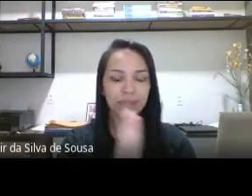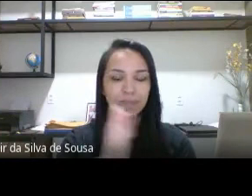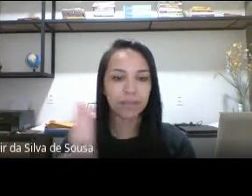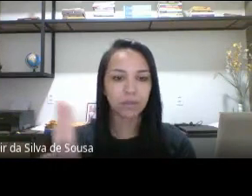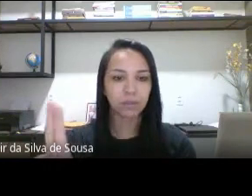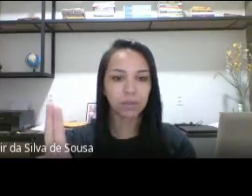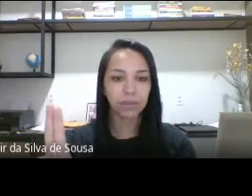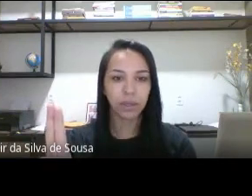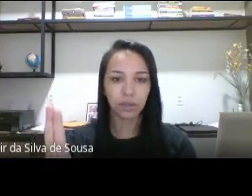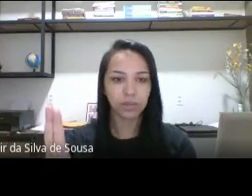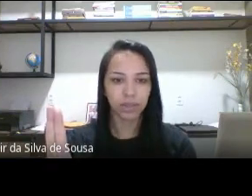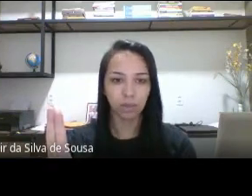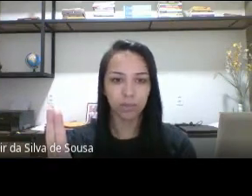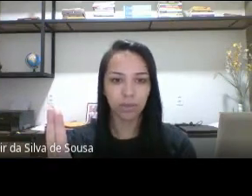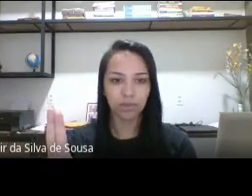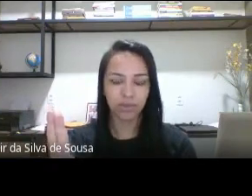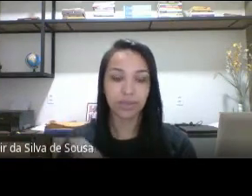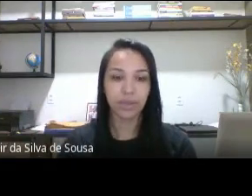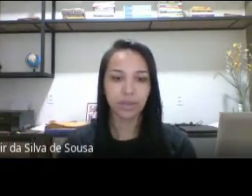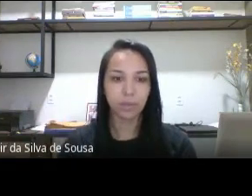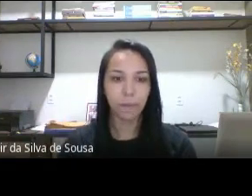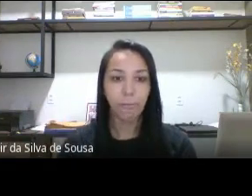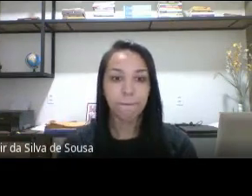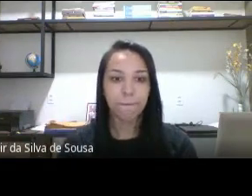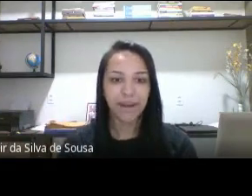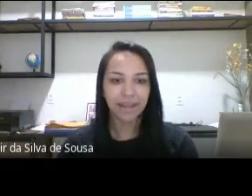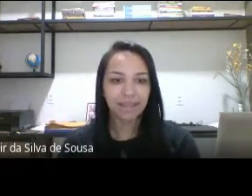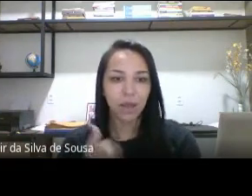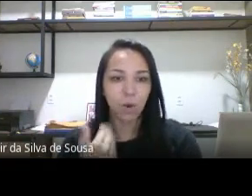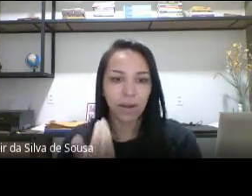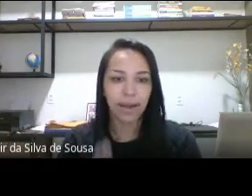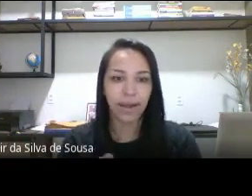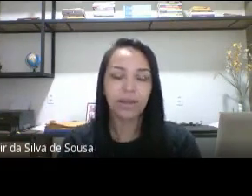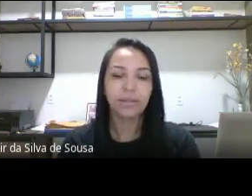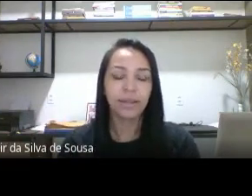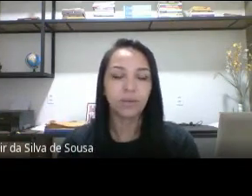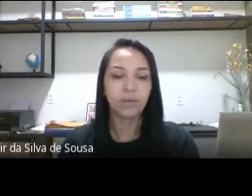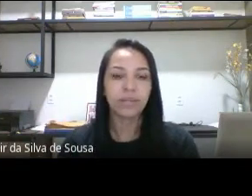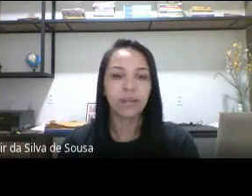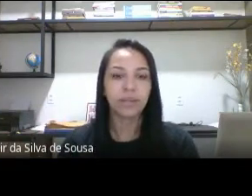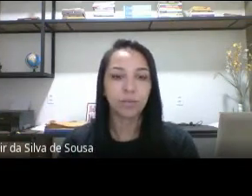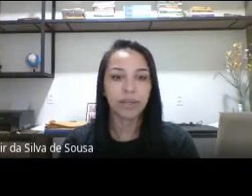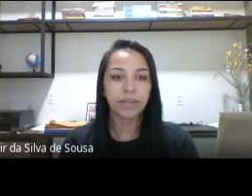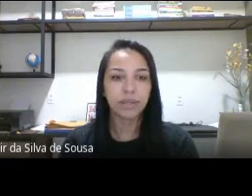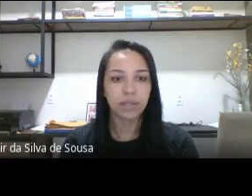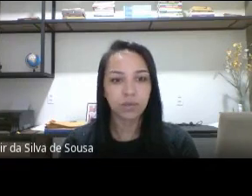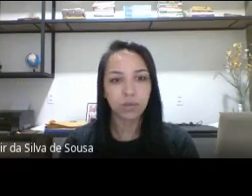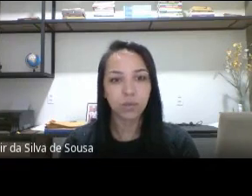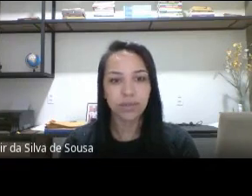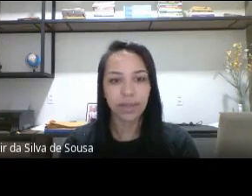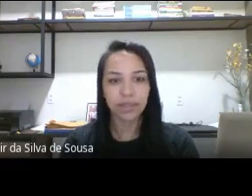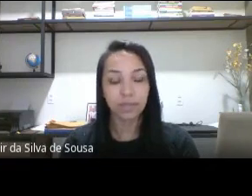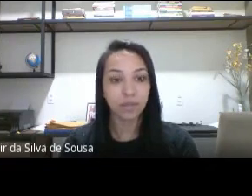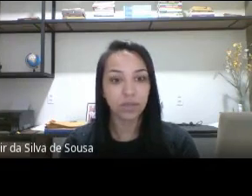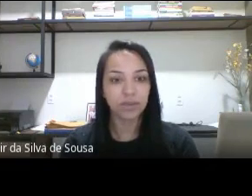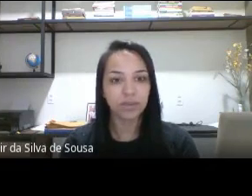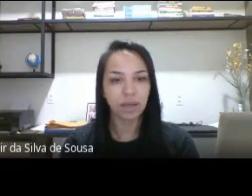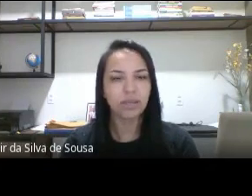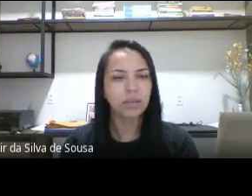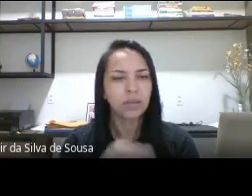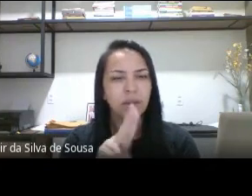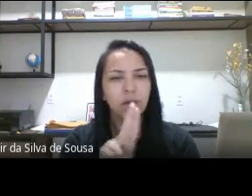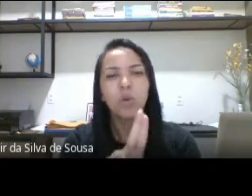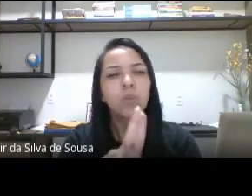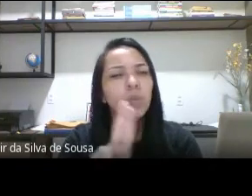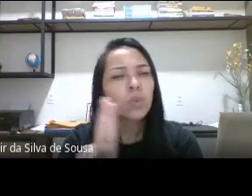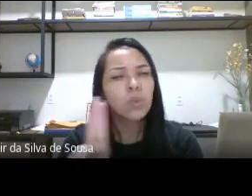A expressão neutra, não posso fazer isso. Para interrogar na língua de sinais, eu preciso usar as expressões faciais.